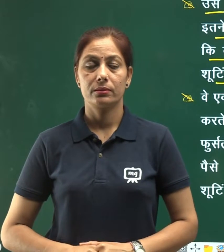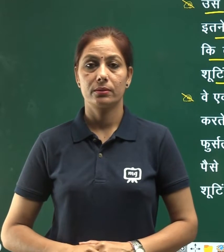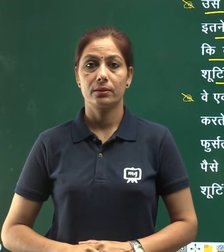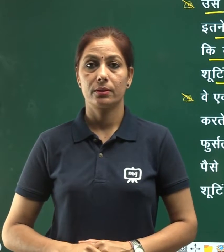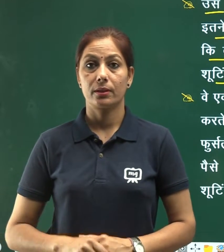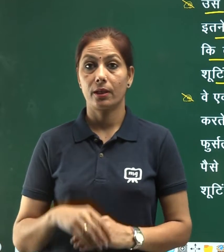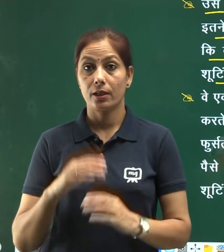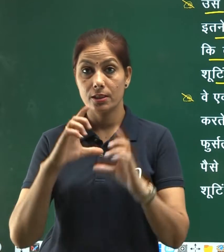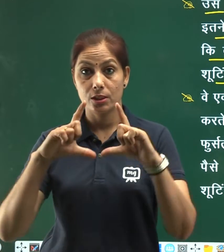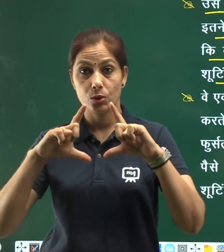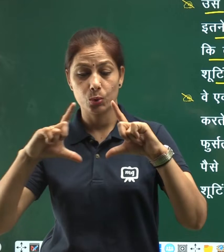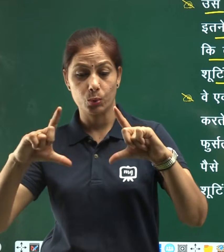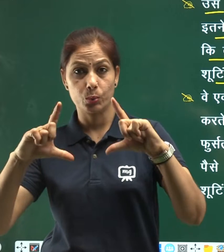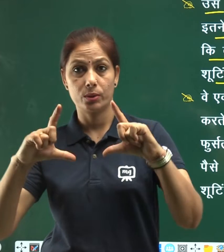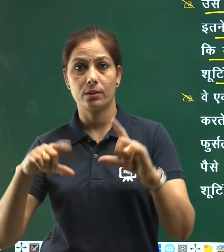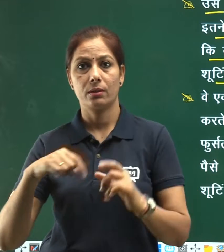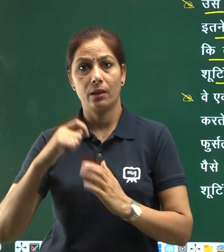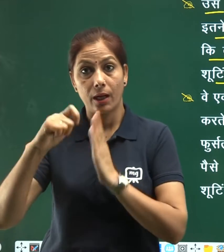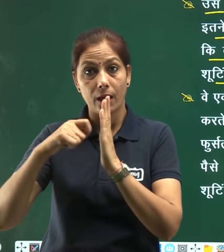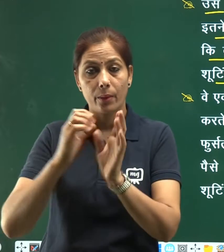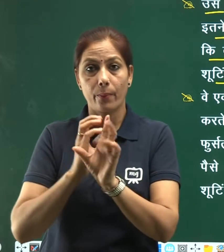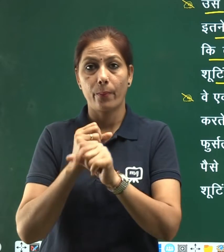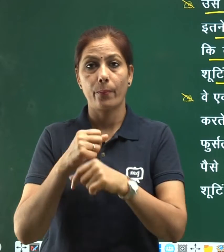शूटिंग कर पाते।